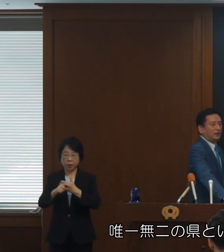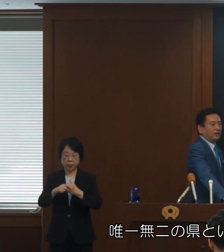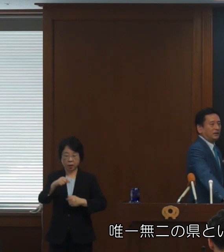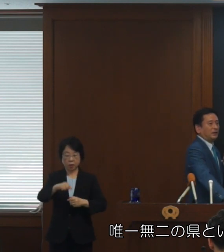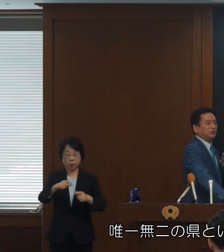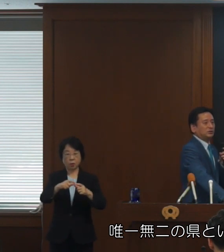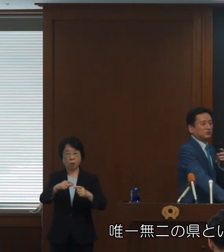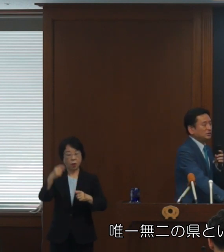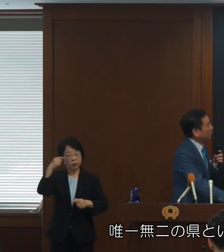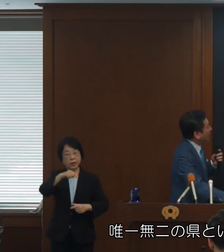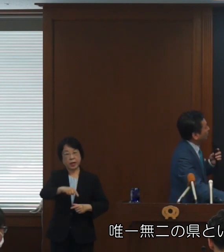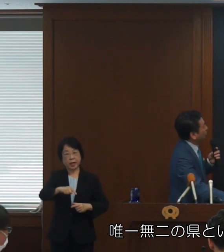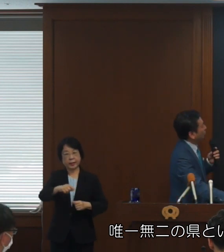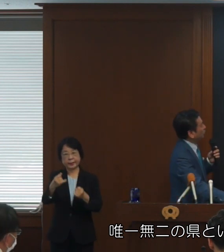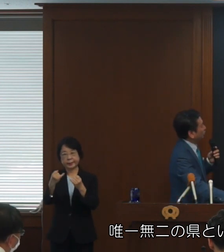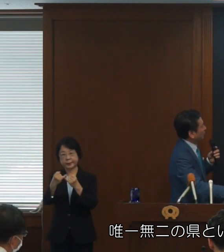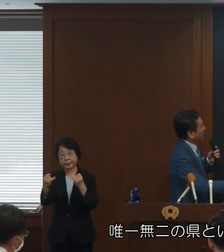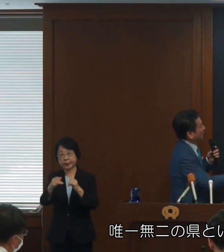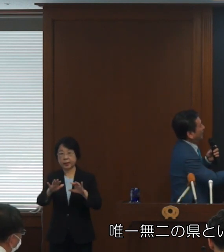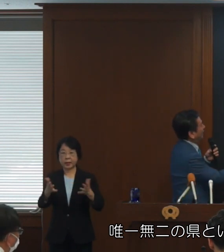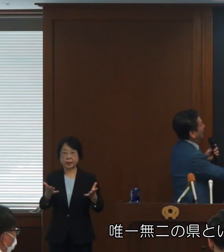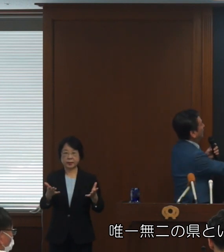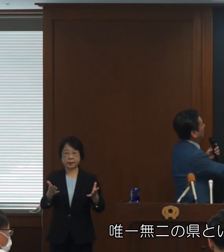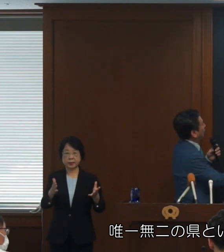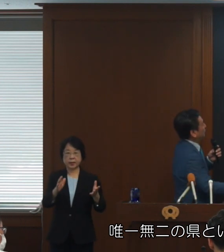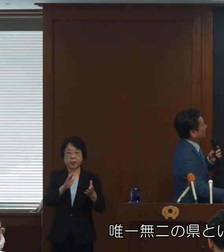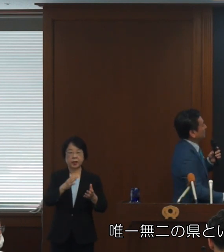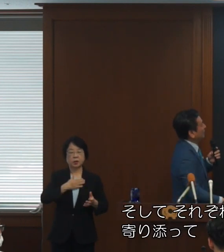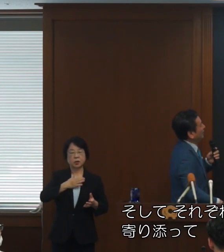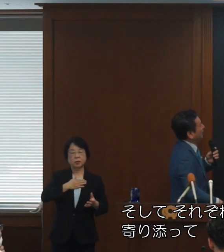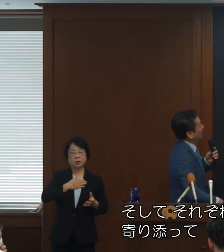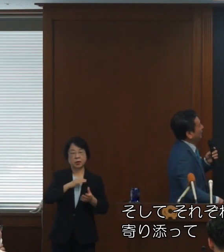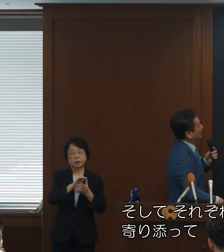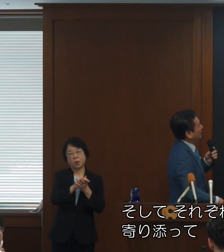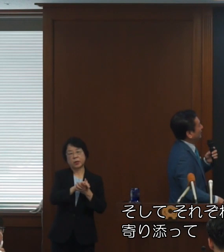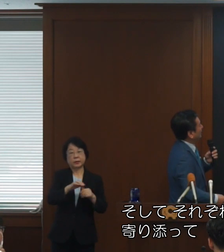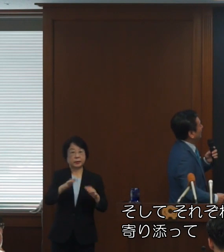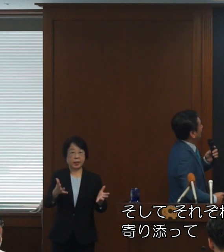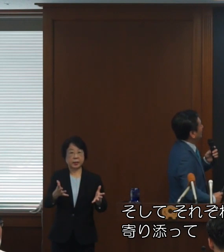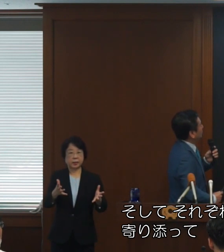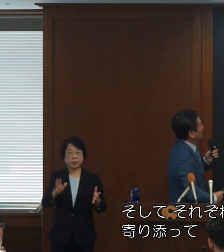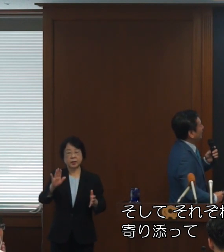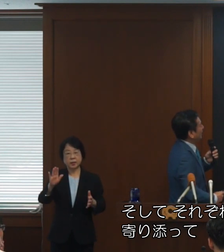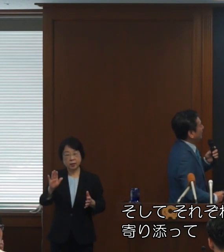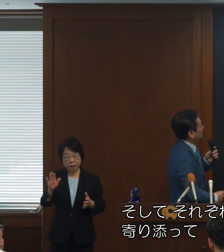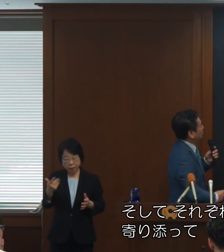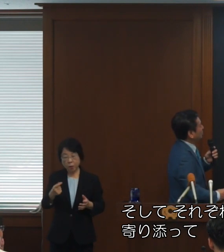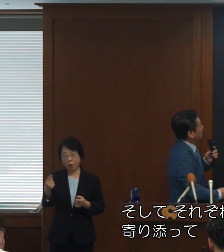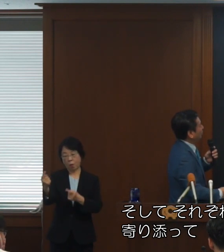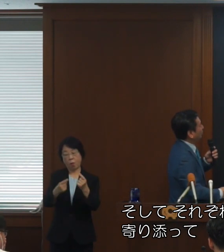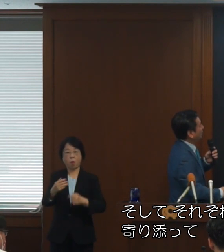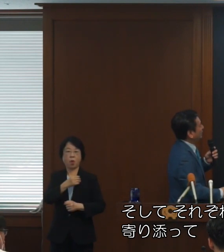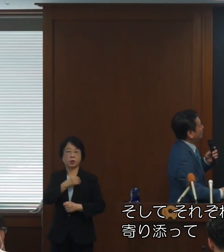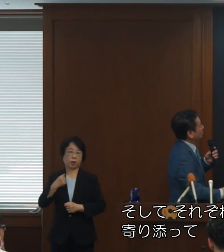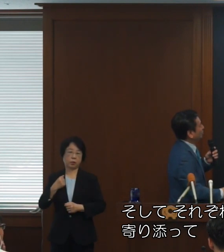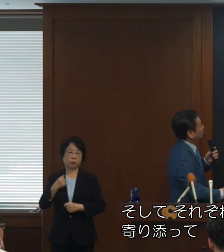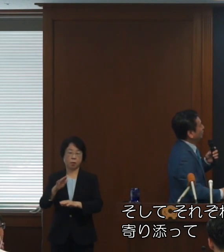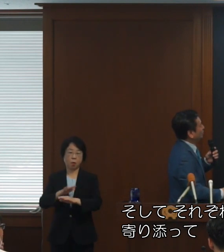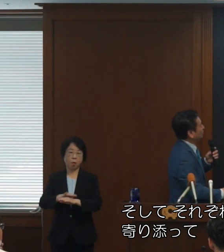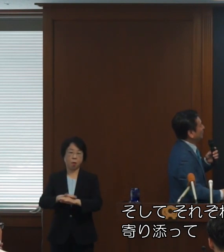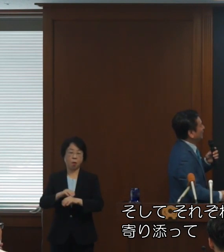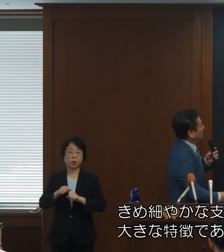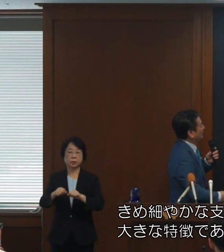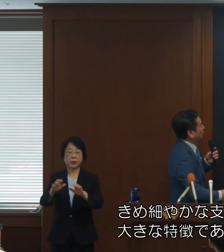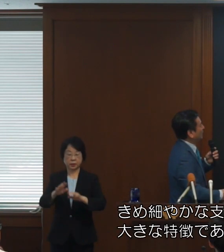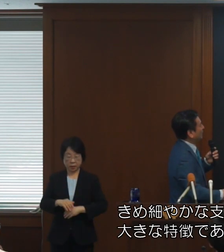いる唯一2位の県ということになっておりますそしてそれぞれの置かれている